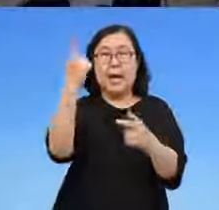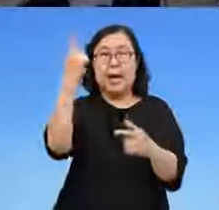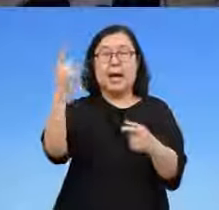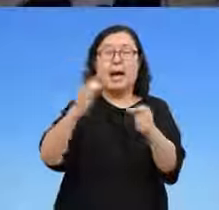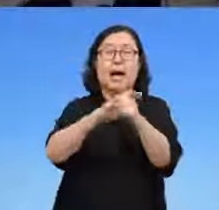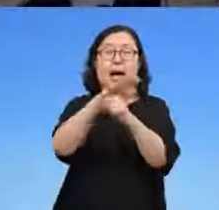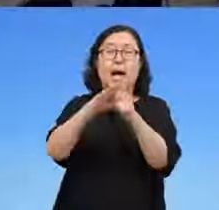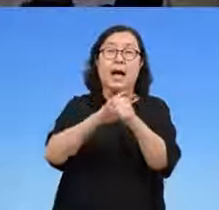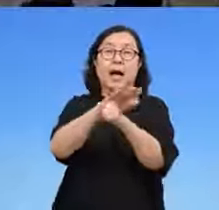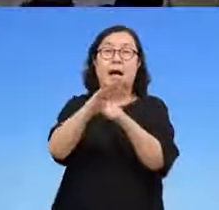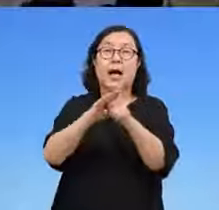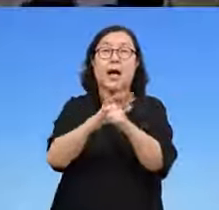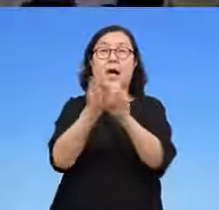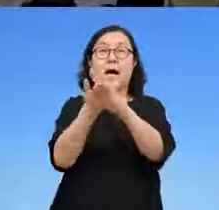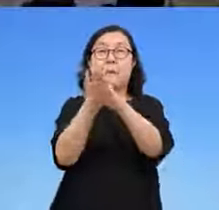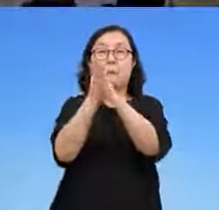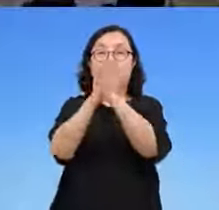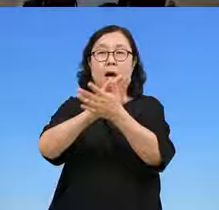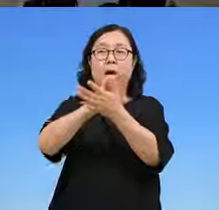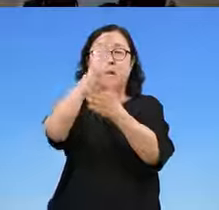그 사랑,